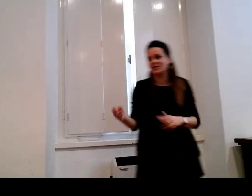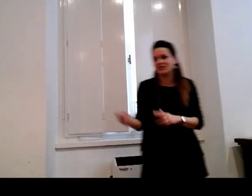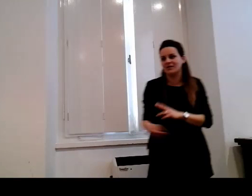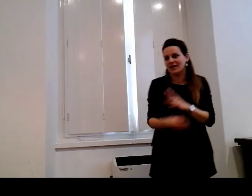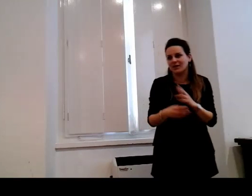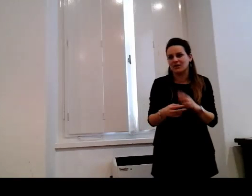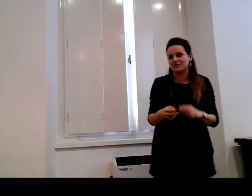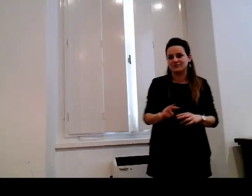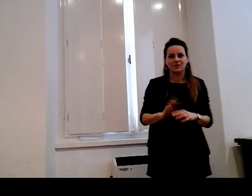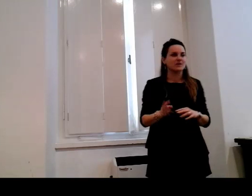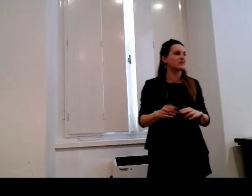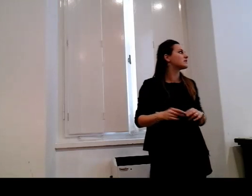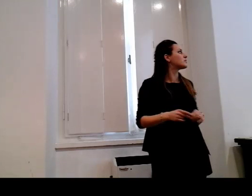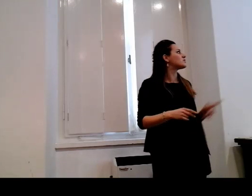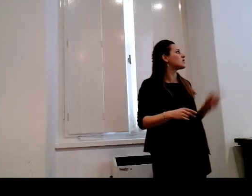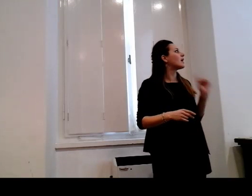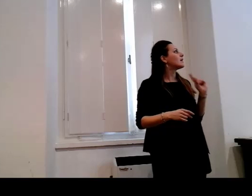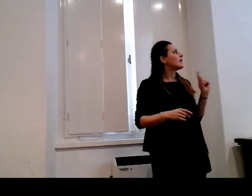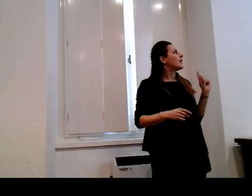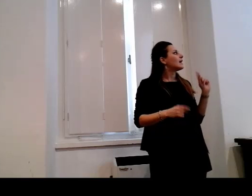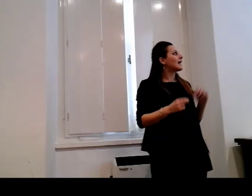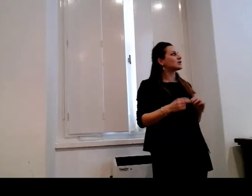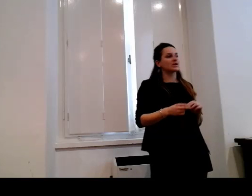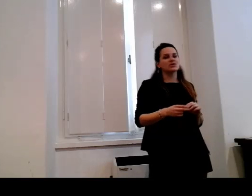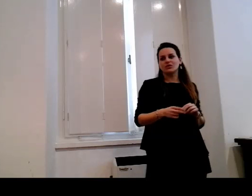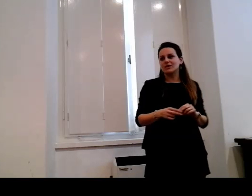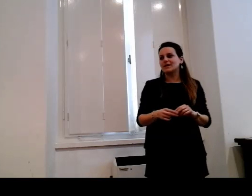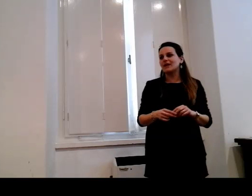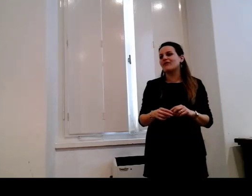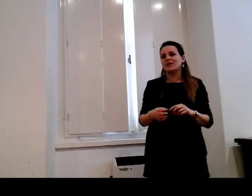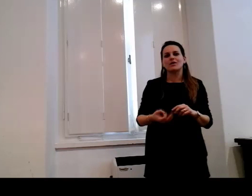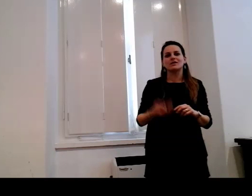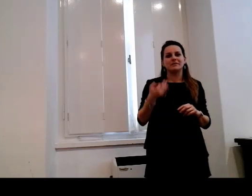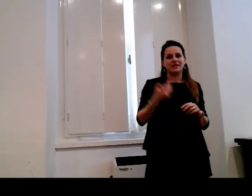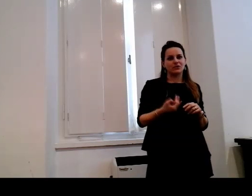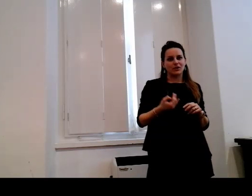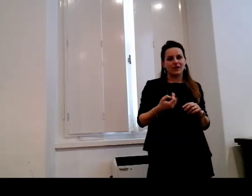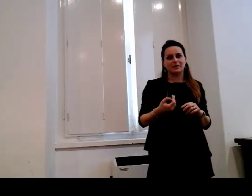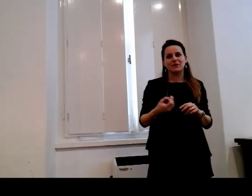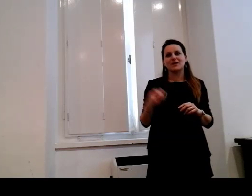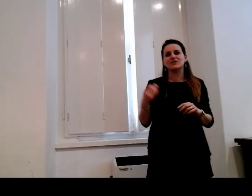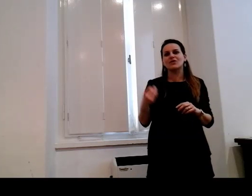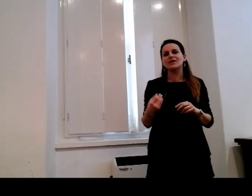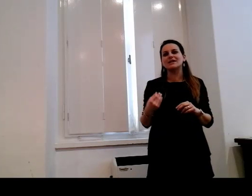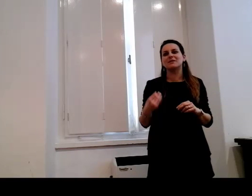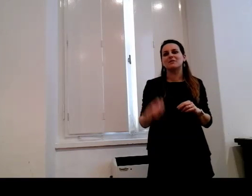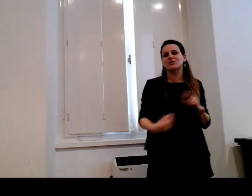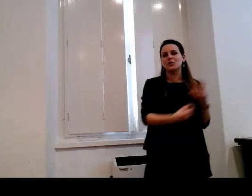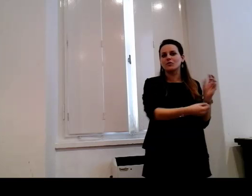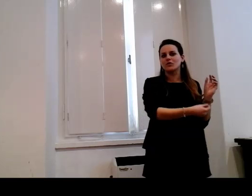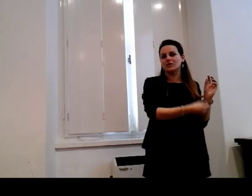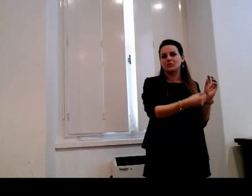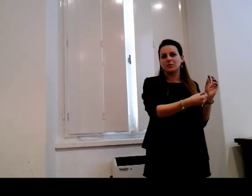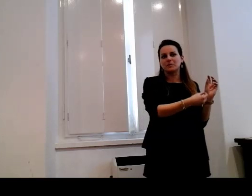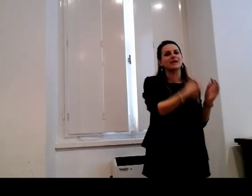l'altro ieri, di qualsiasi tipologia. L'altro ascolta e fa il ruolo del mediatore, per cui ascolta nel modo in cui vi ho detto un po' prima,